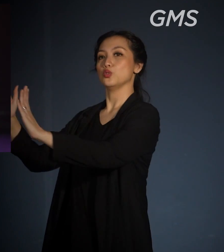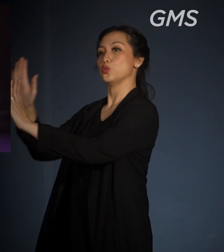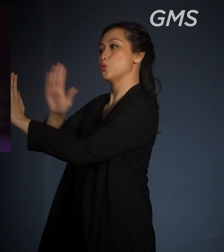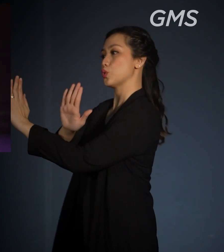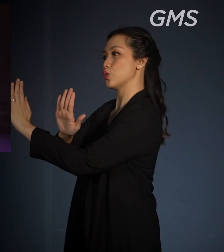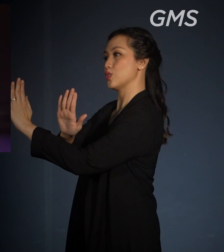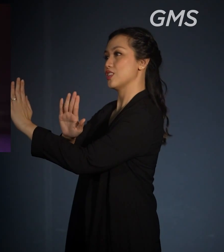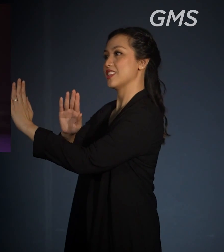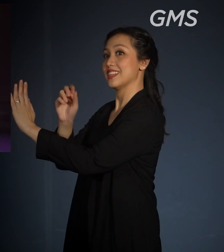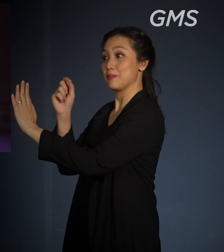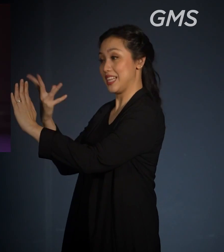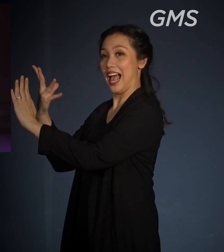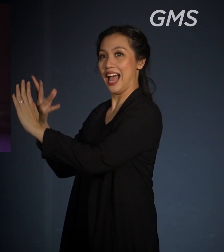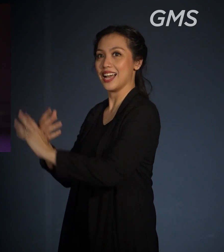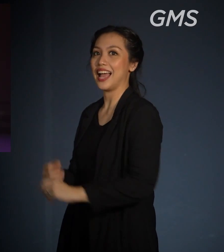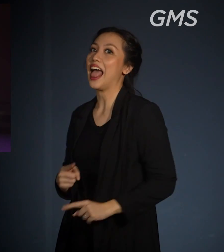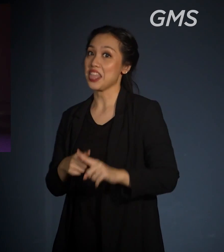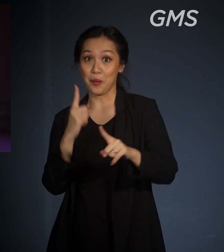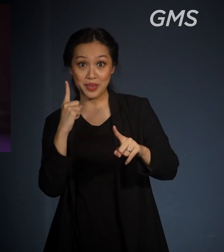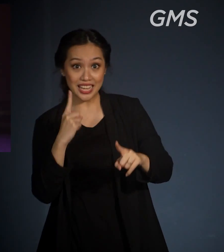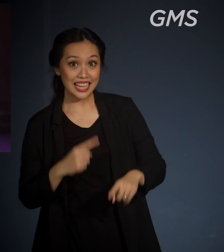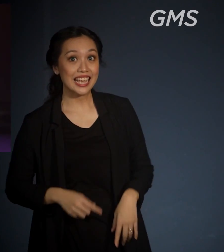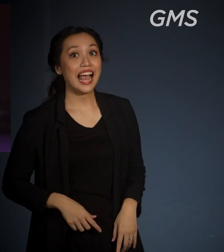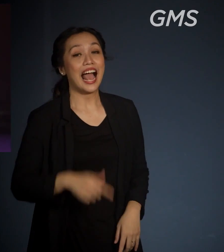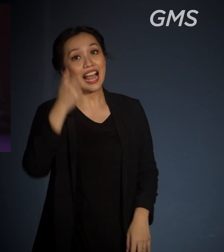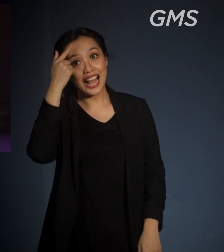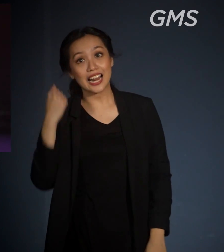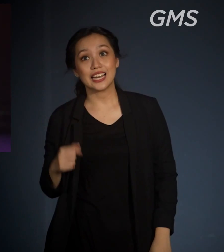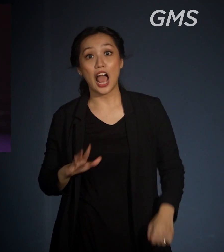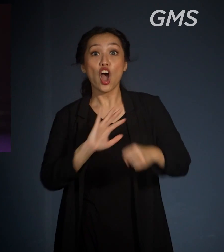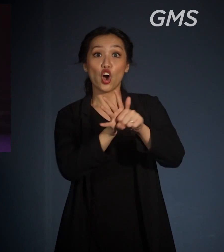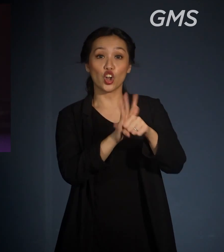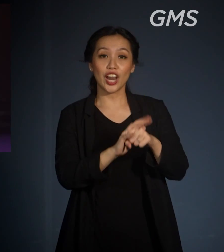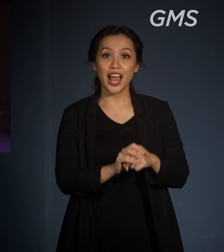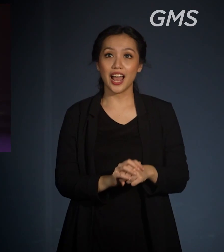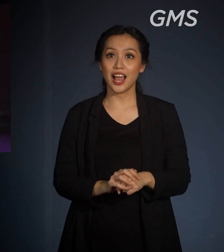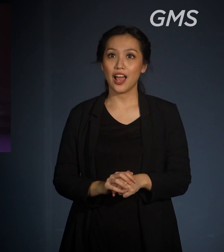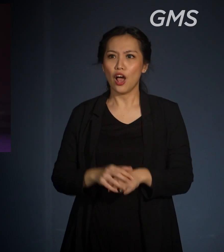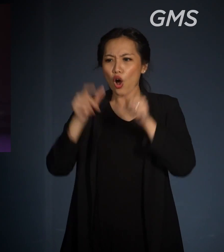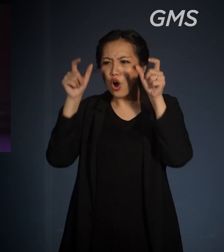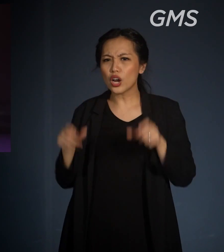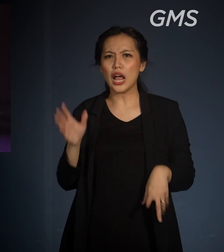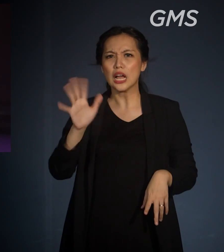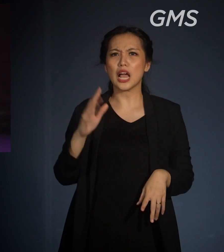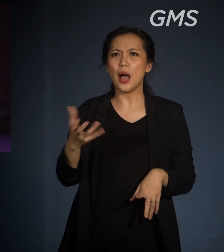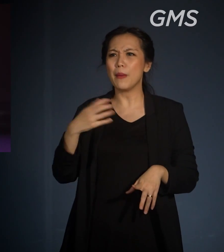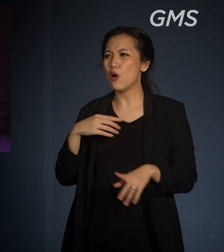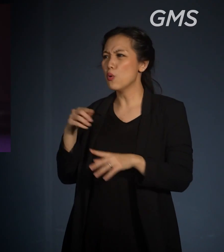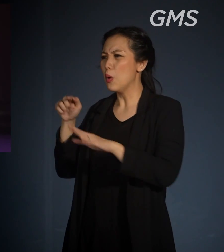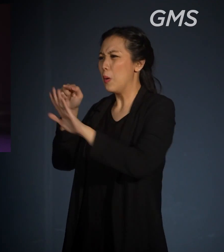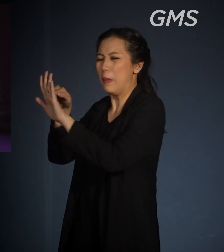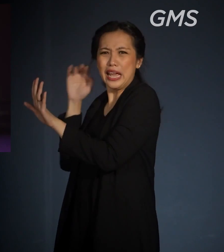Gara-gara ada pandemi, ada masalah, orang itu nggak mau menyentuh tombol lift, orang berpikir gimana